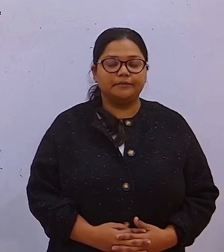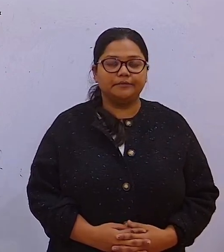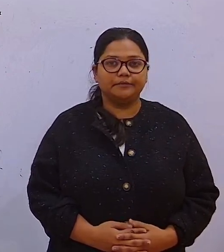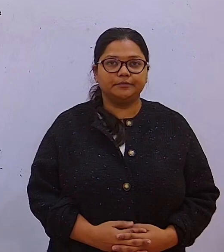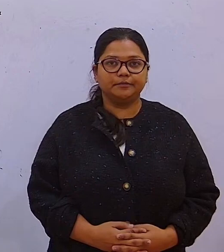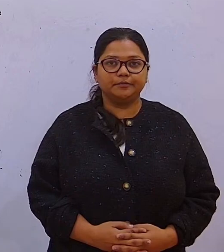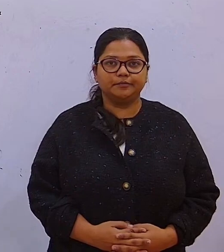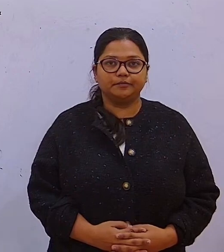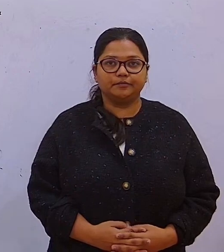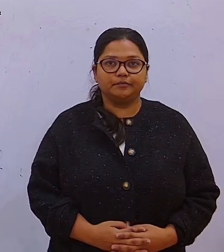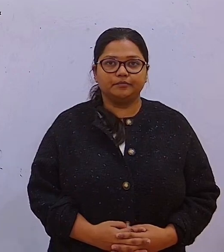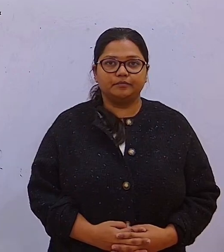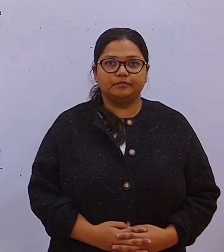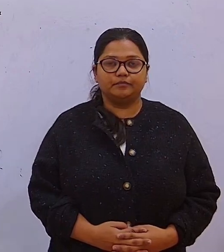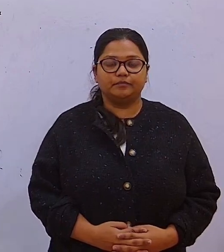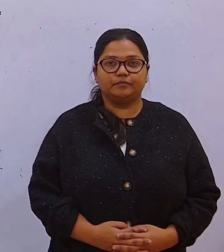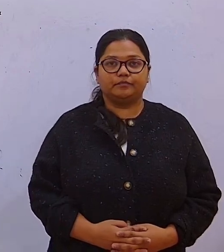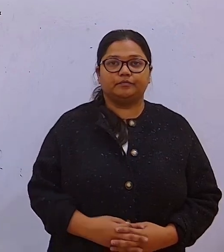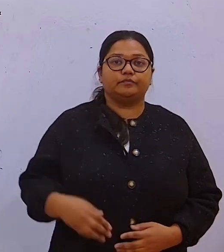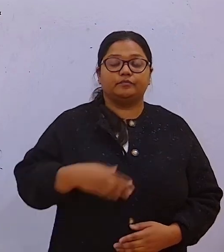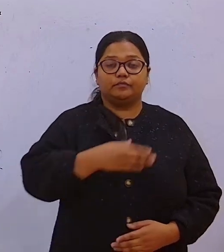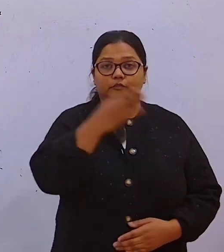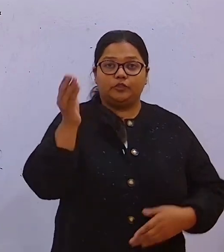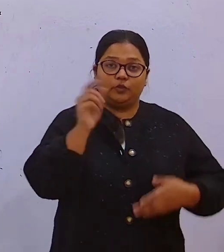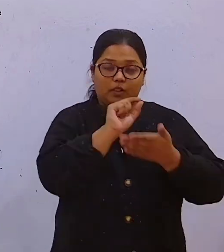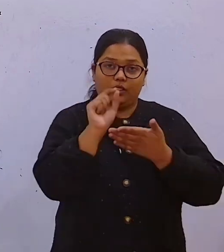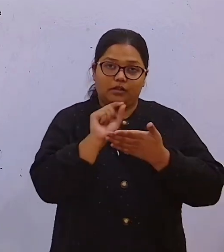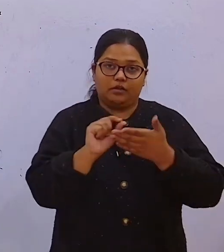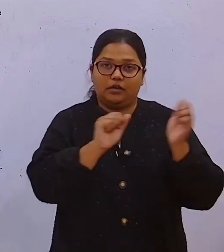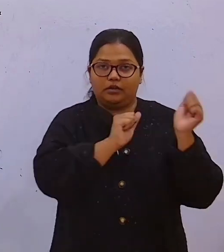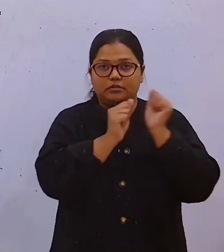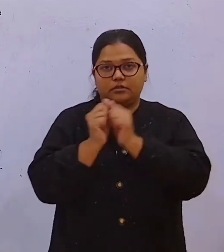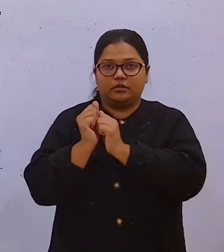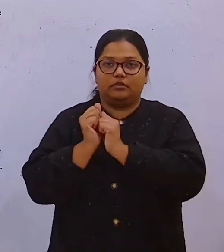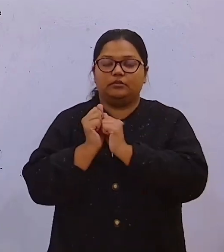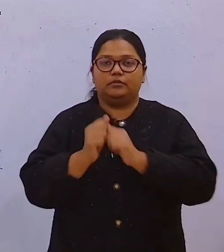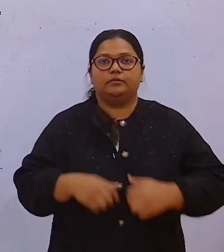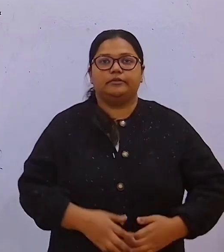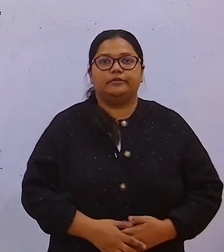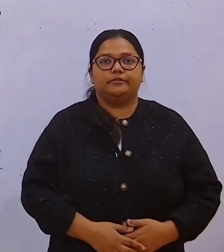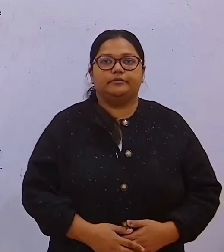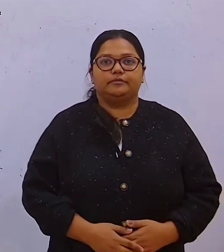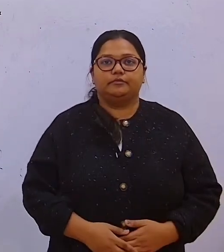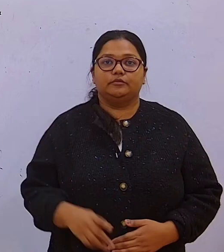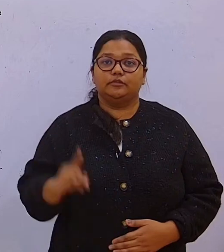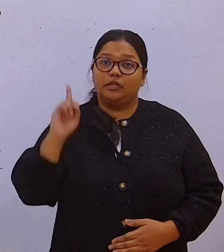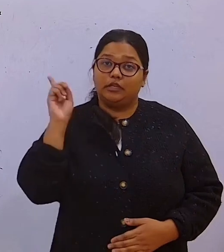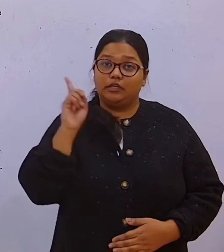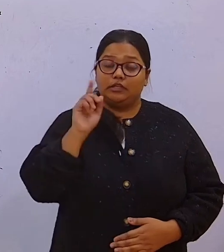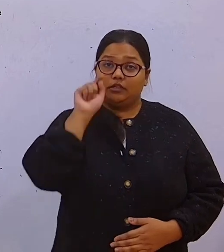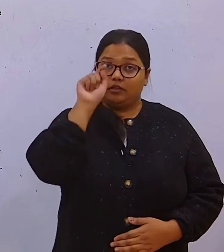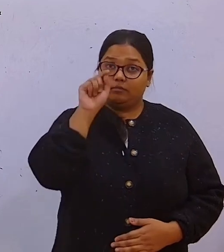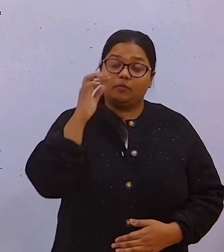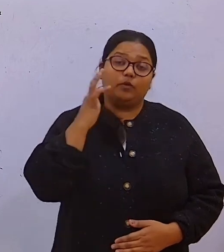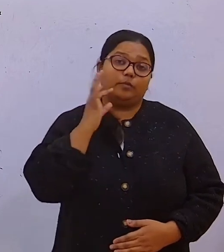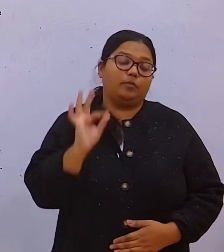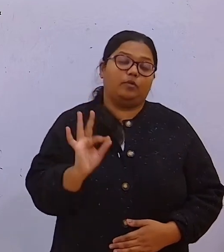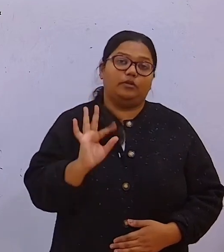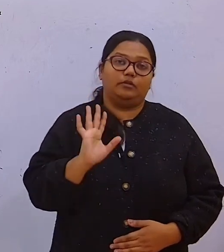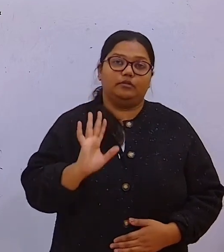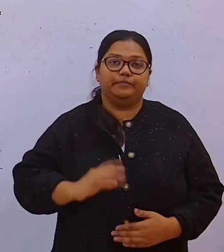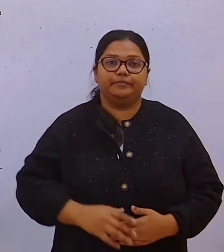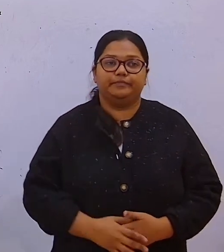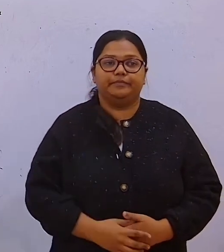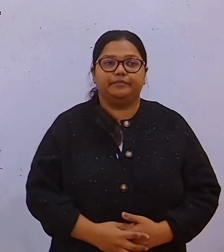ठीक है, चलो लिखो रूल नंबर 6। इसको ध्यान से मतलब पढ़ना ना, ये थोड़ा